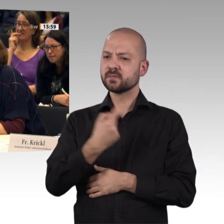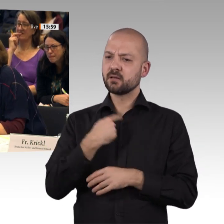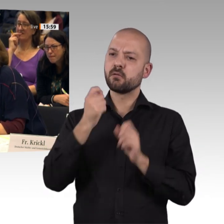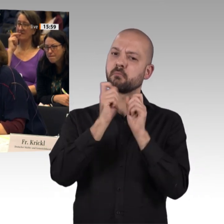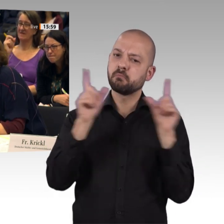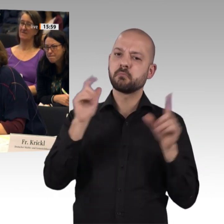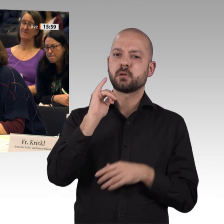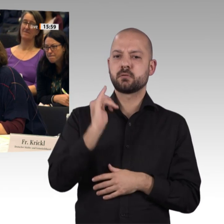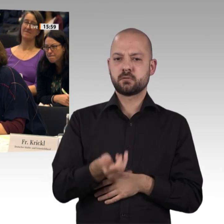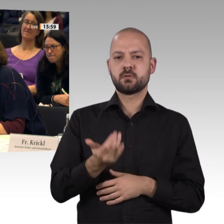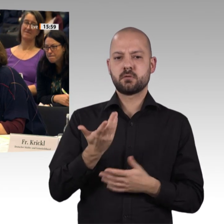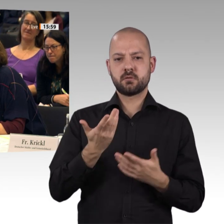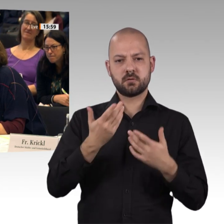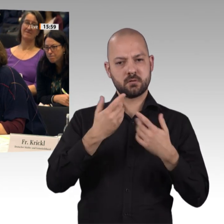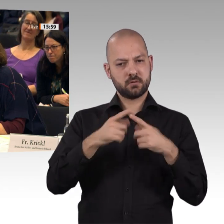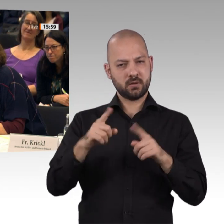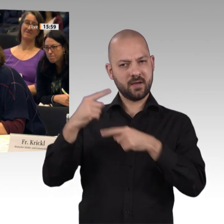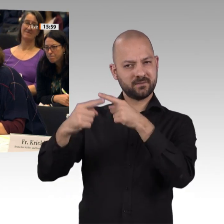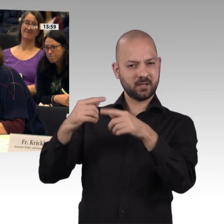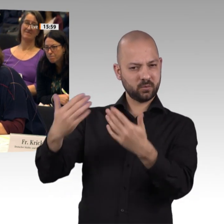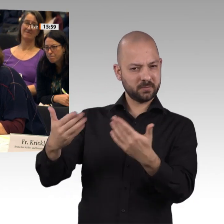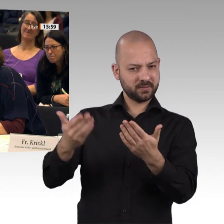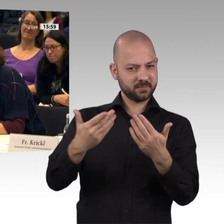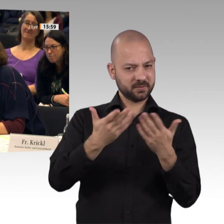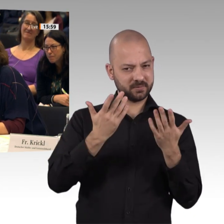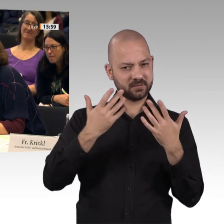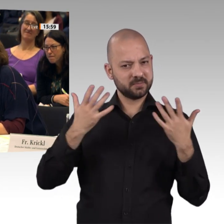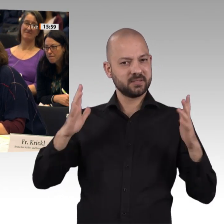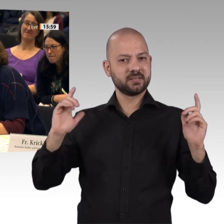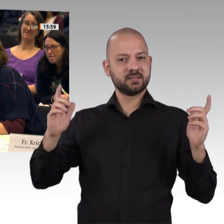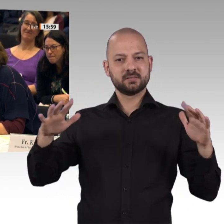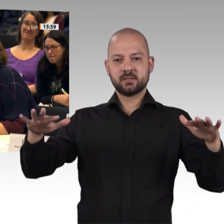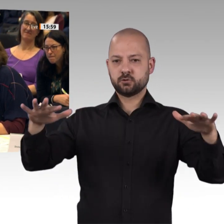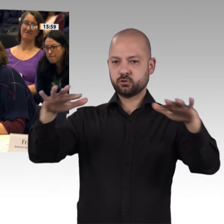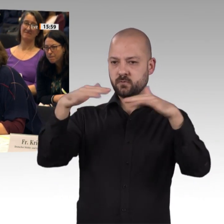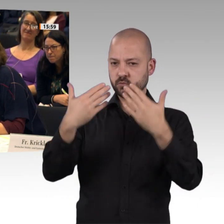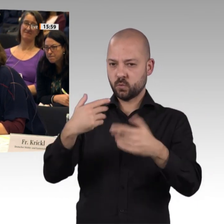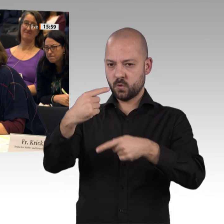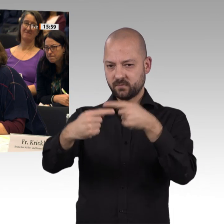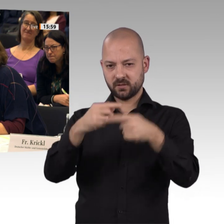Nachfrage nach ambulanter und stationärer Pflege, Dienstleistungen